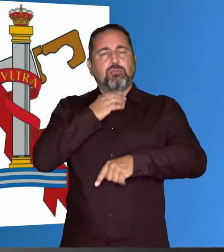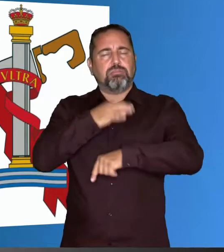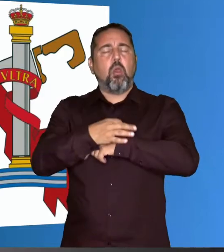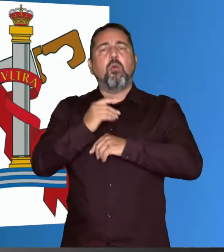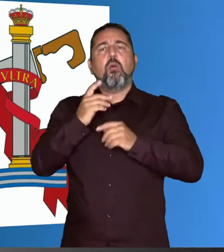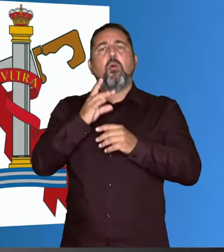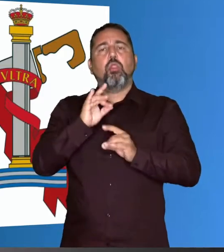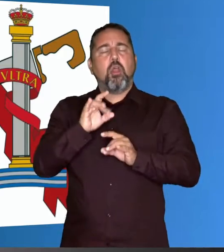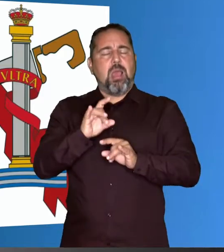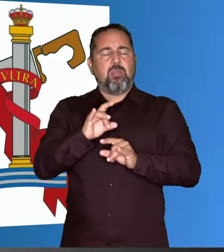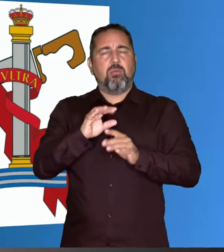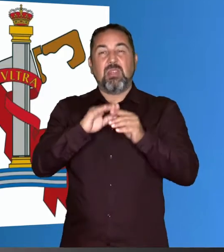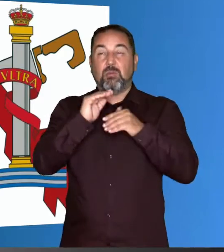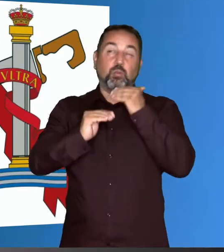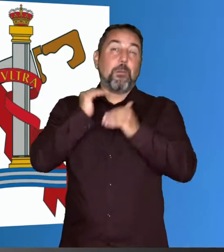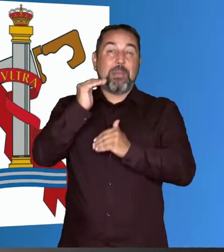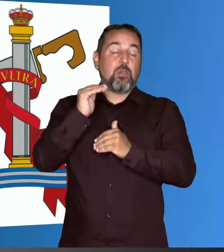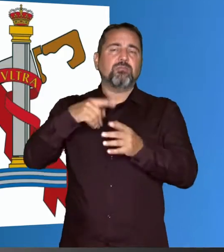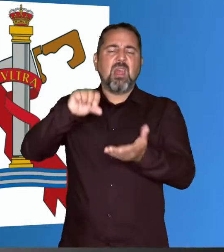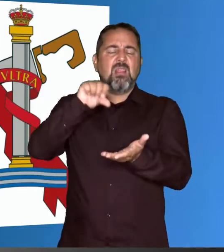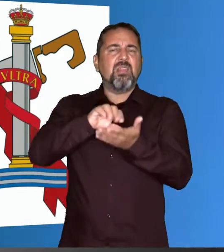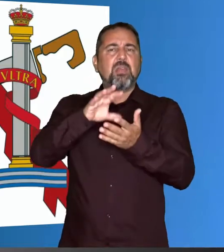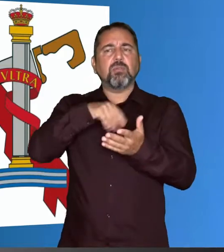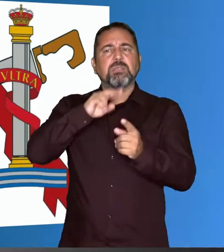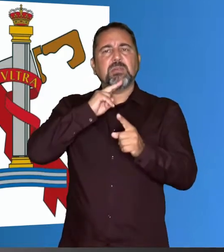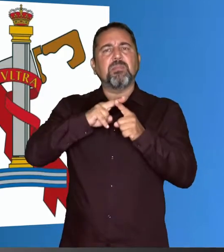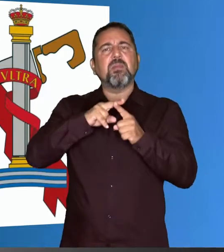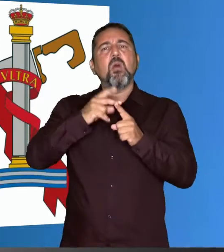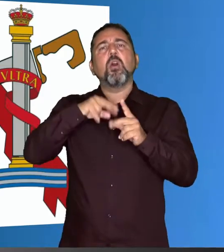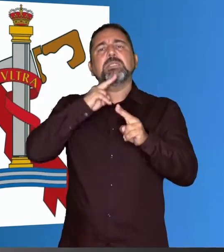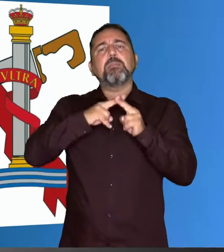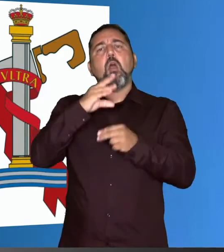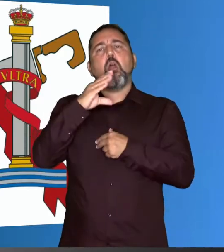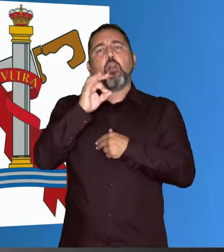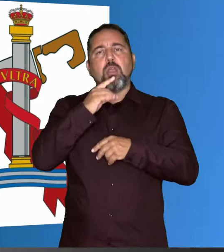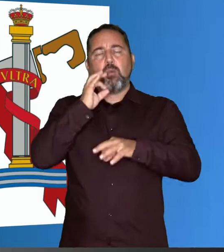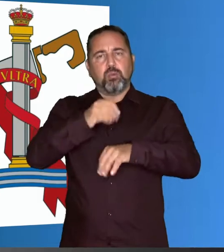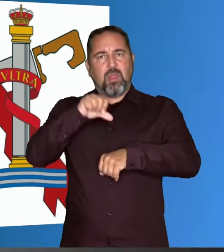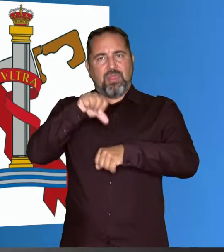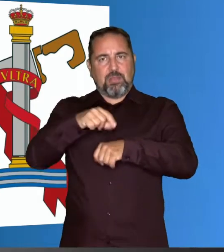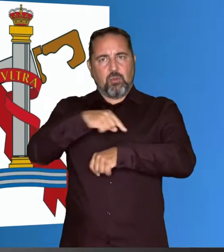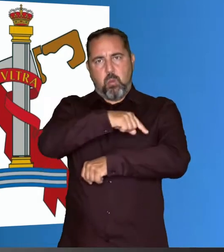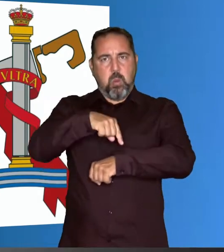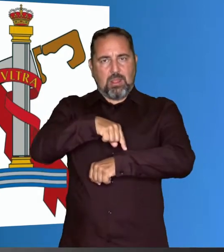dorados y el de nivel superior se caracteriza porque en su centro se sitúa una vuelta denominada coca.